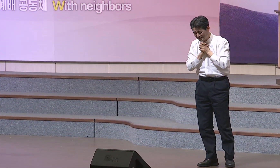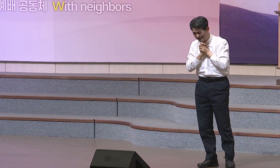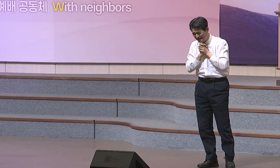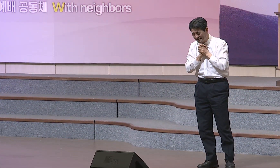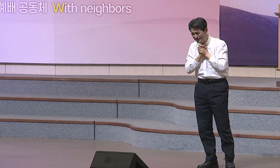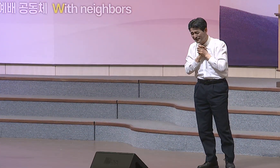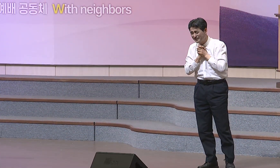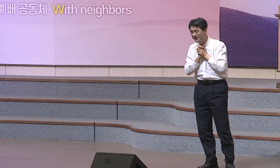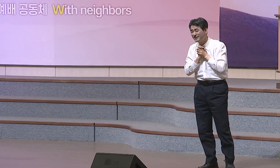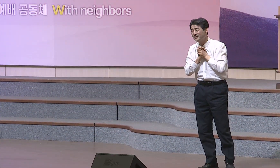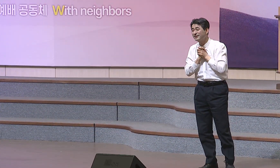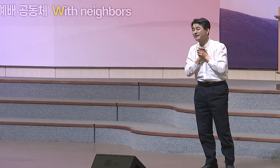기도했겠지.